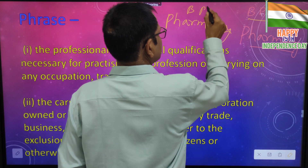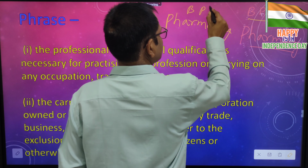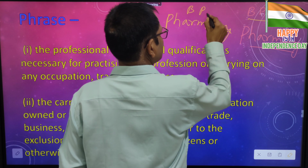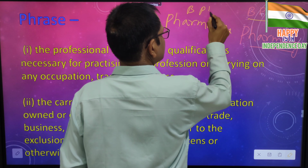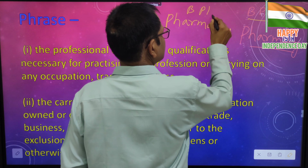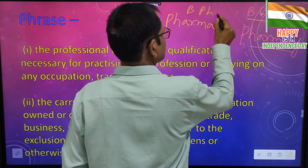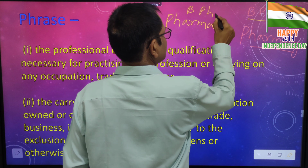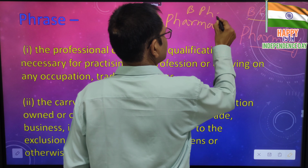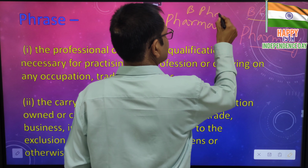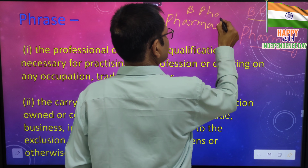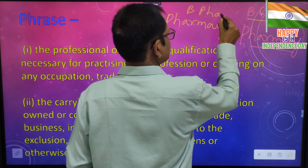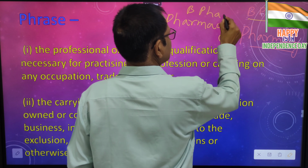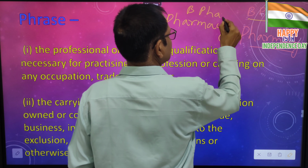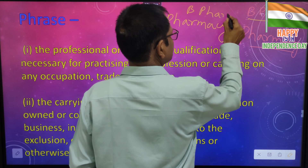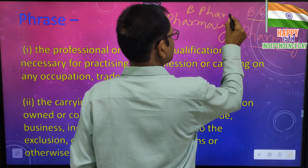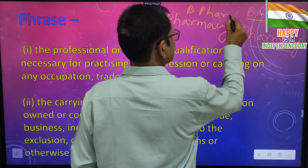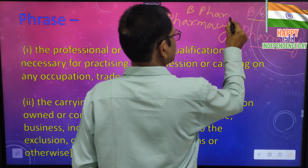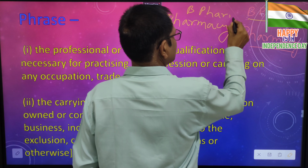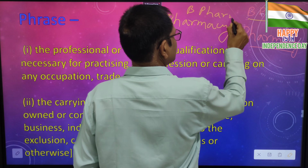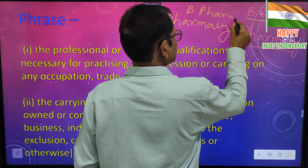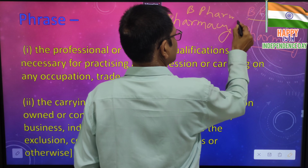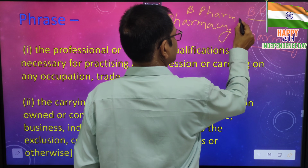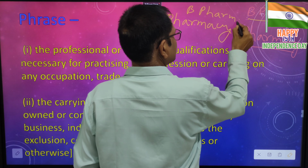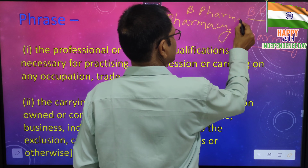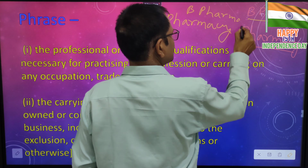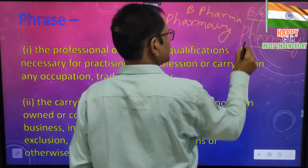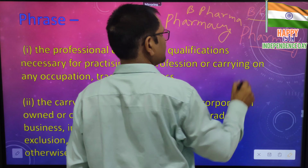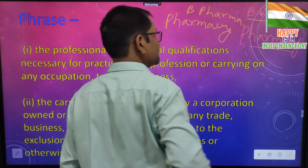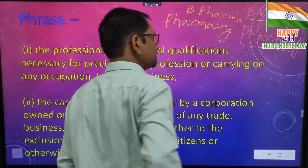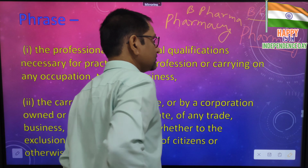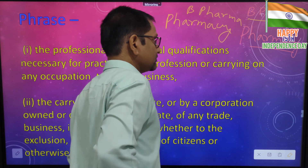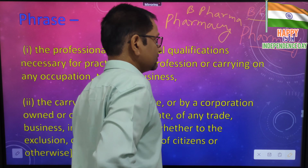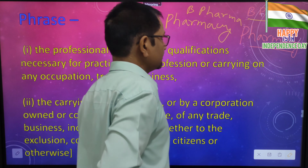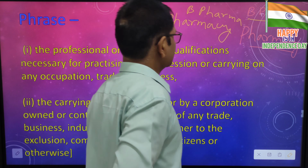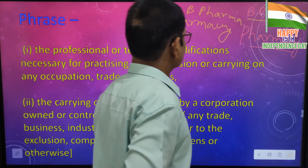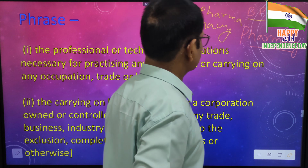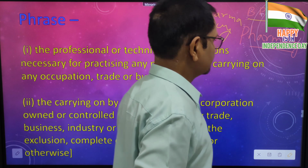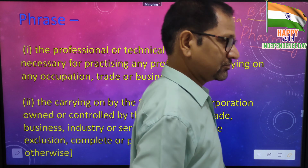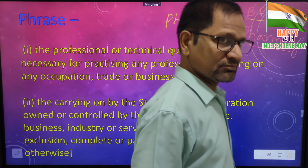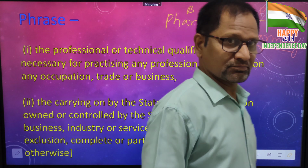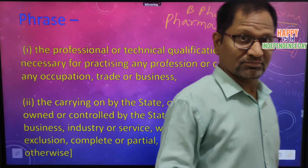तभी आपको मेडिकल स्टोर खोलने का लाइसेंस मिलेगा।